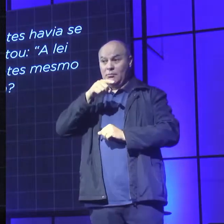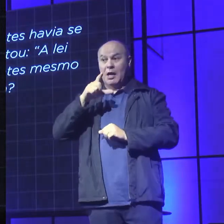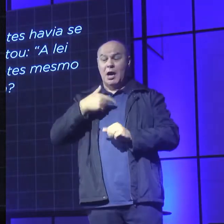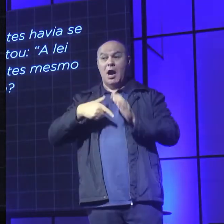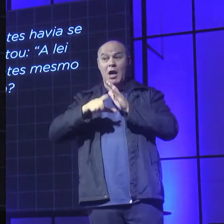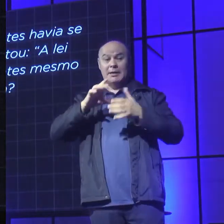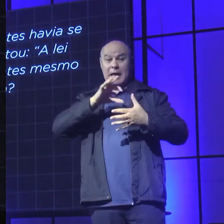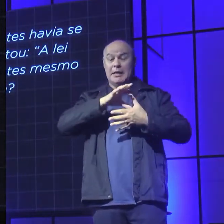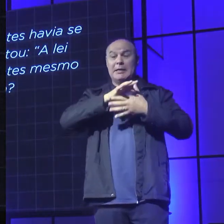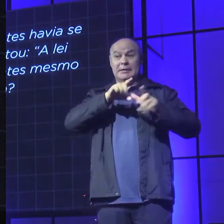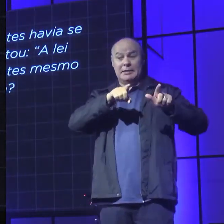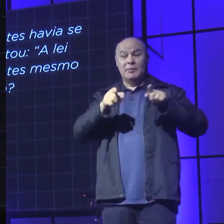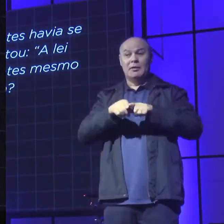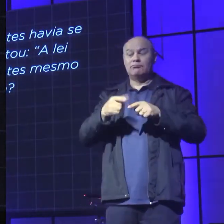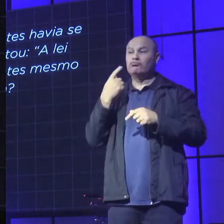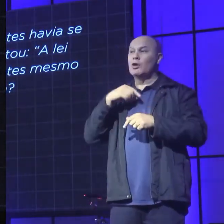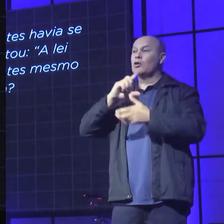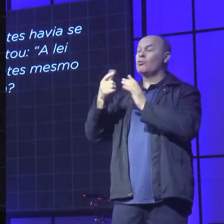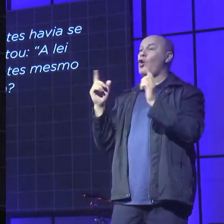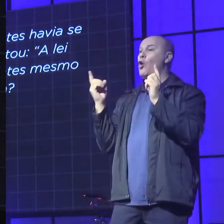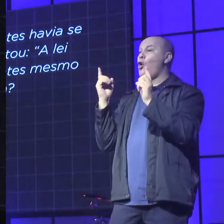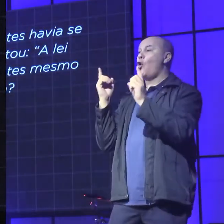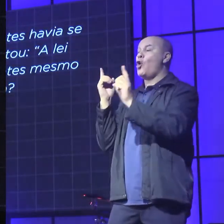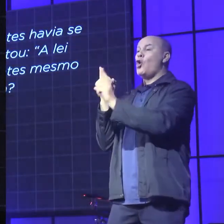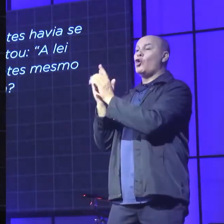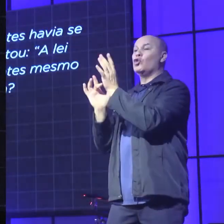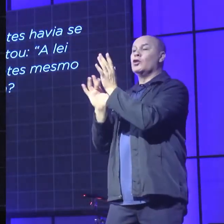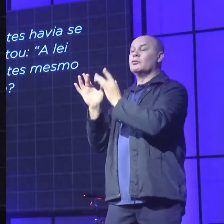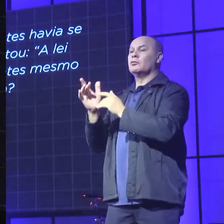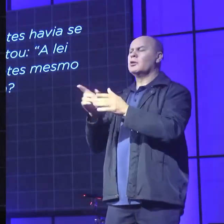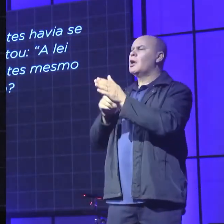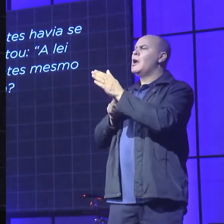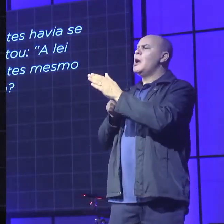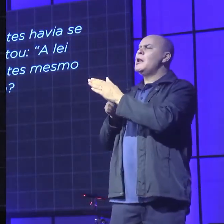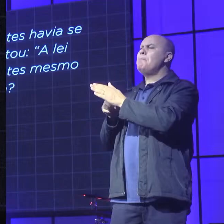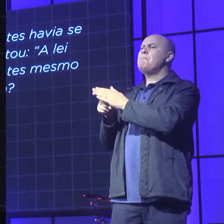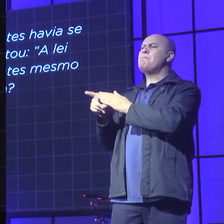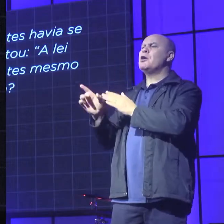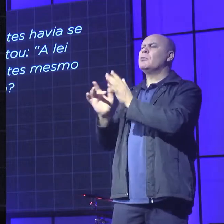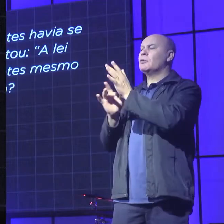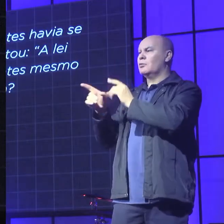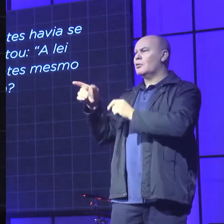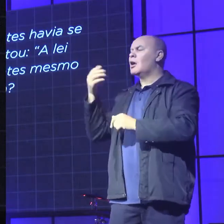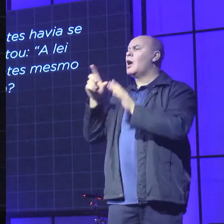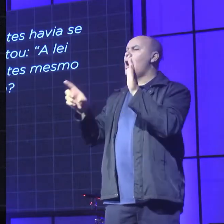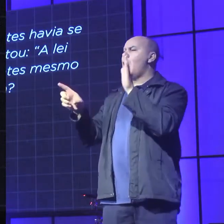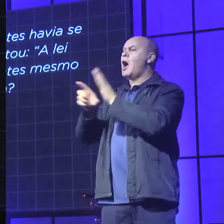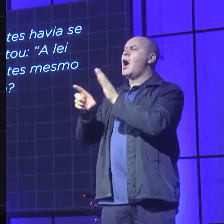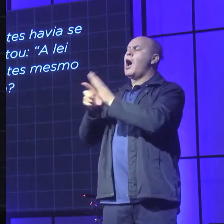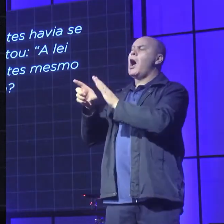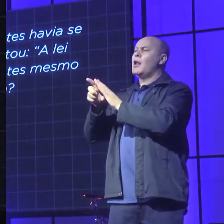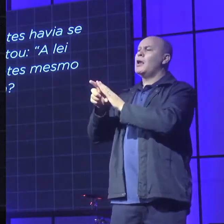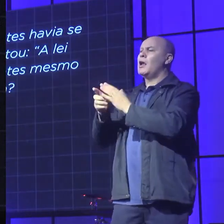Jesus, perguntou: a lei permite condenar um homem antes mesmo de haver uma audiência?